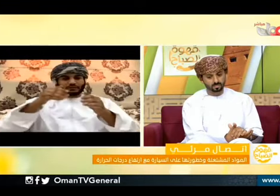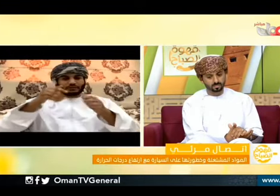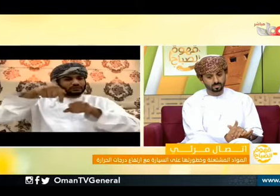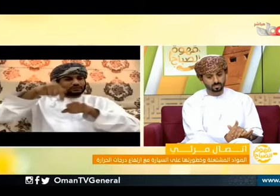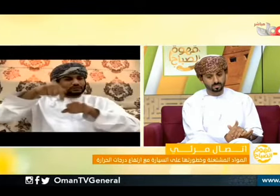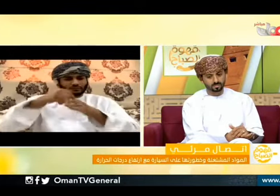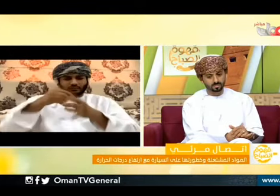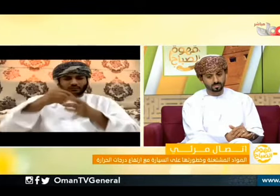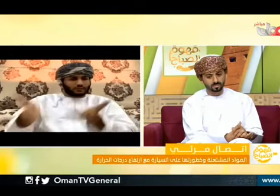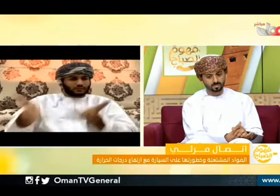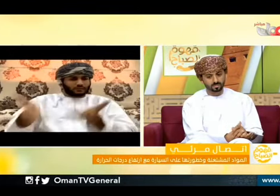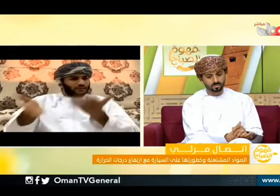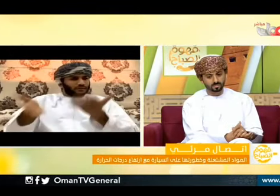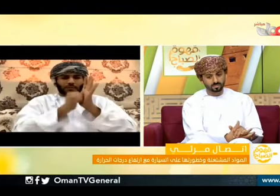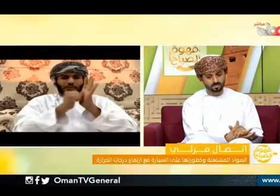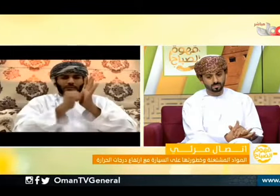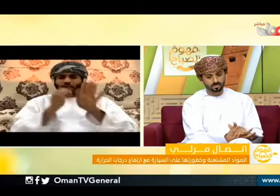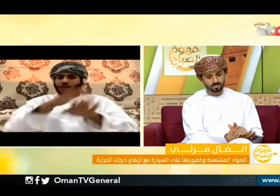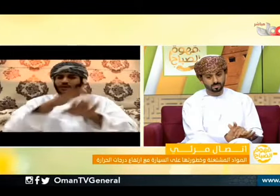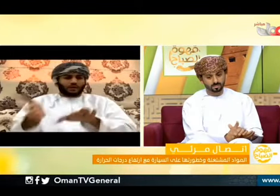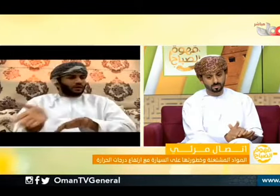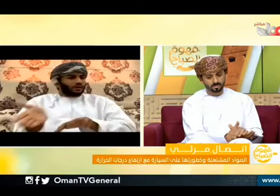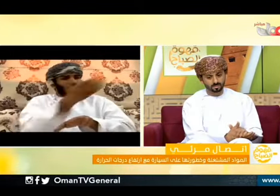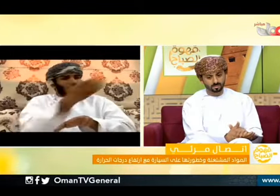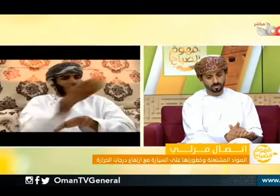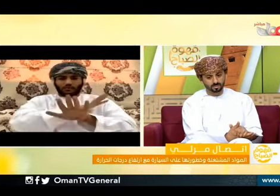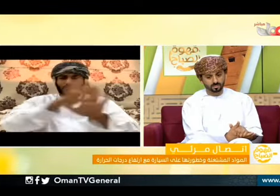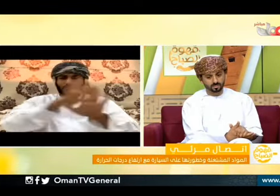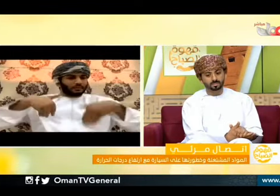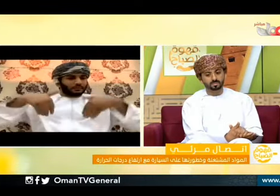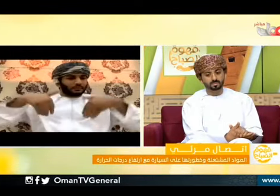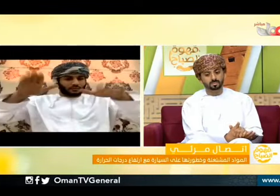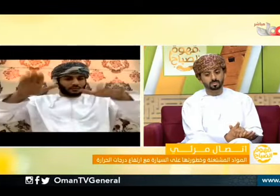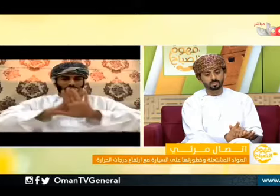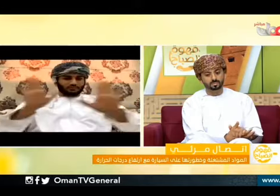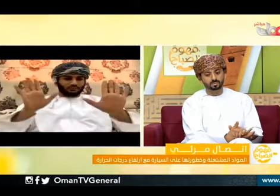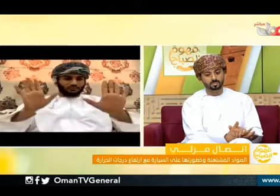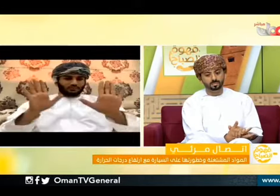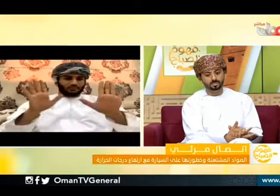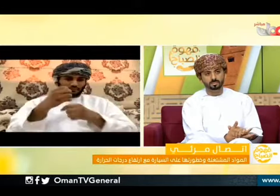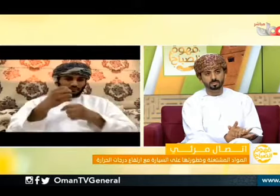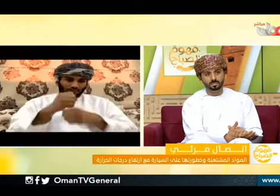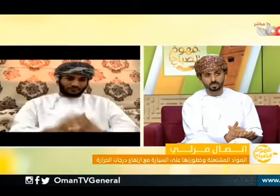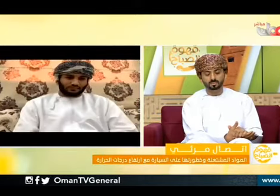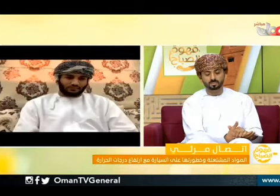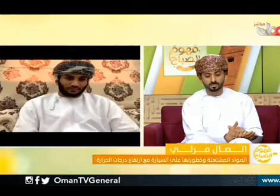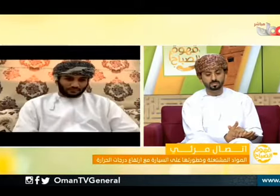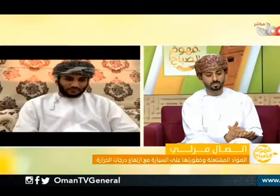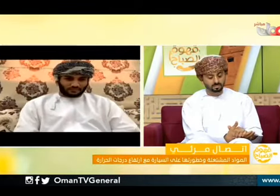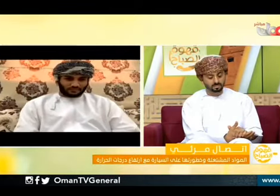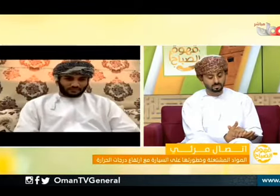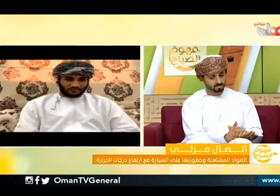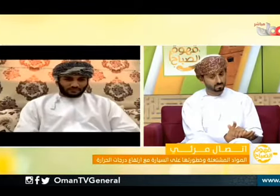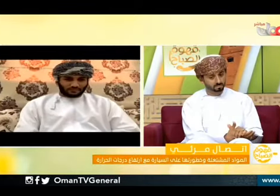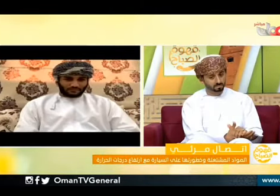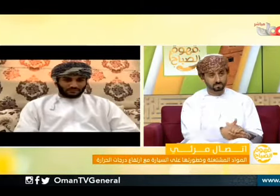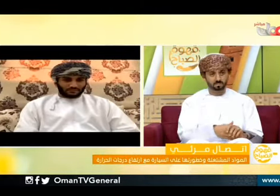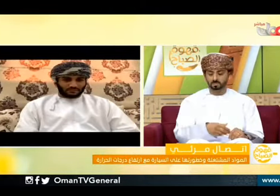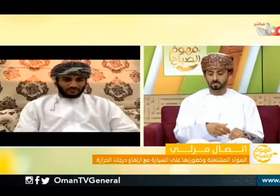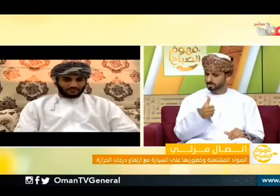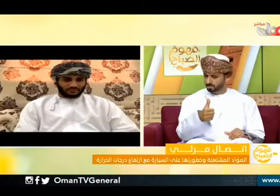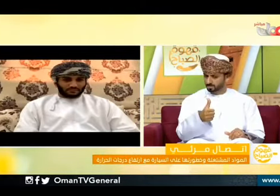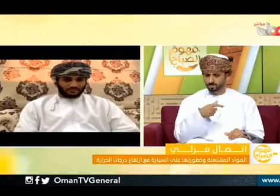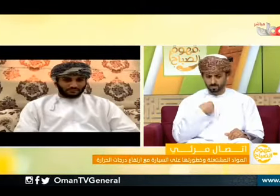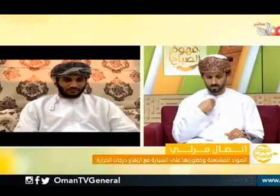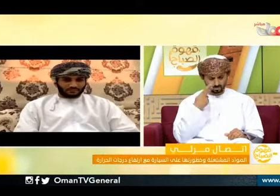معقمات الايدي ايضا لا نتركها في المركبه، ايضا كلها احنا نزيلها من هذه المركبه للحفاظ على